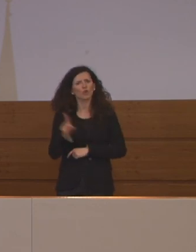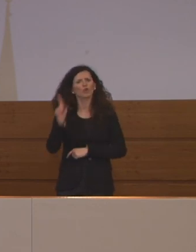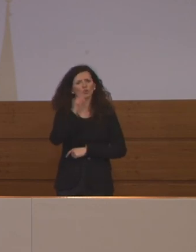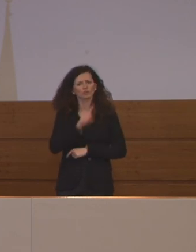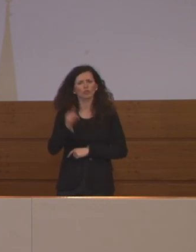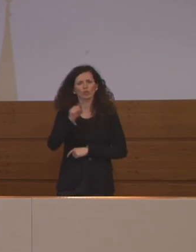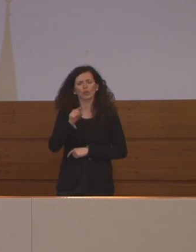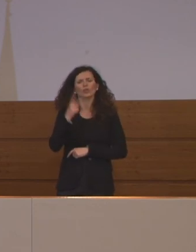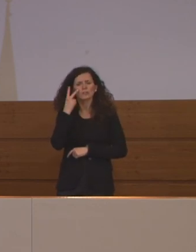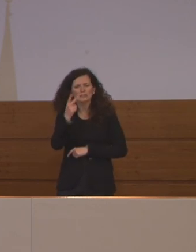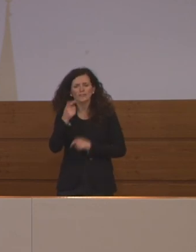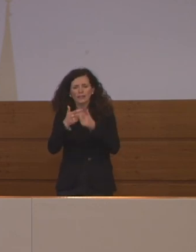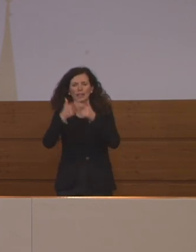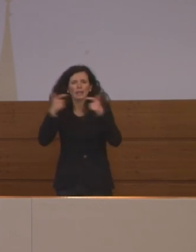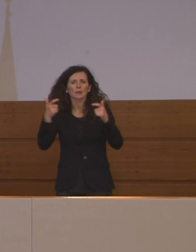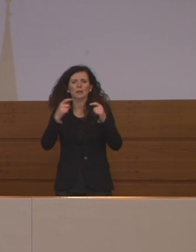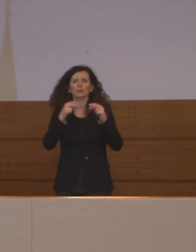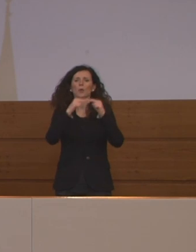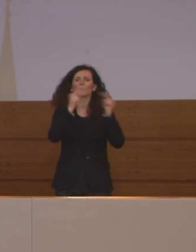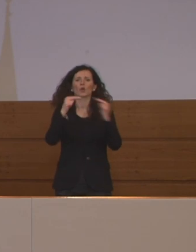anche per provincia